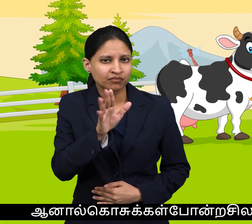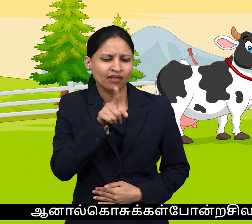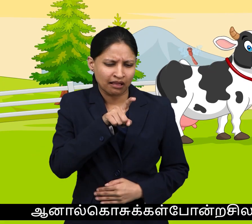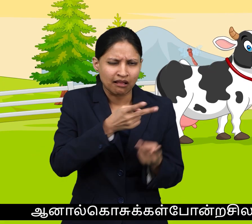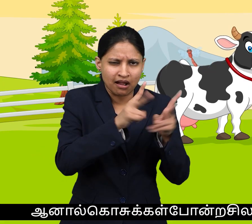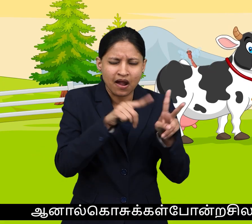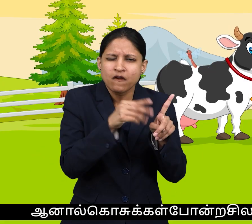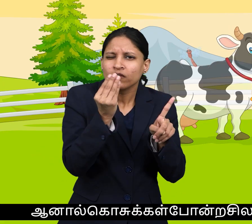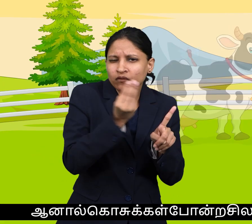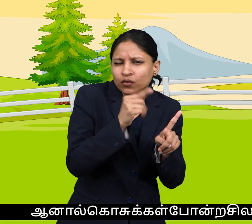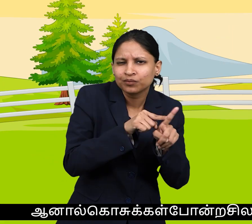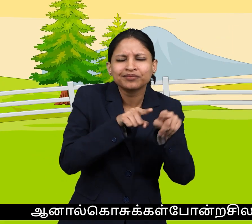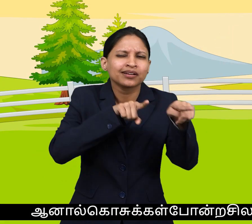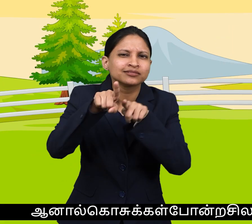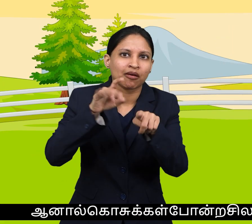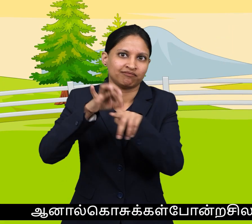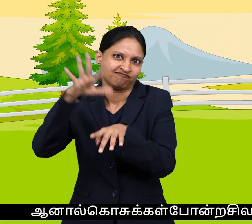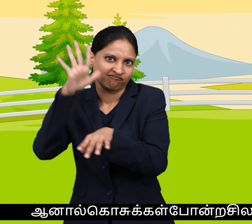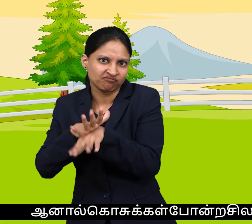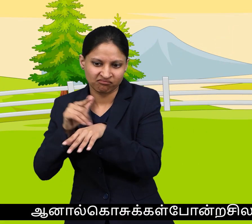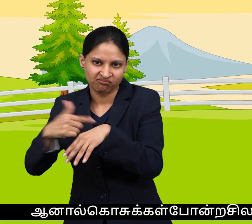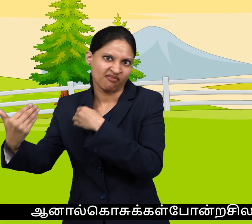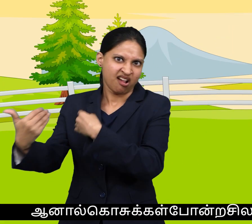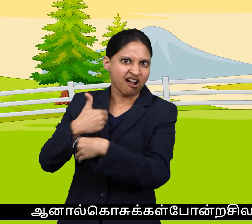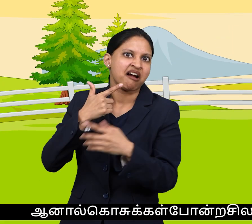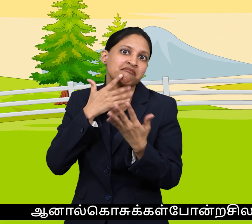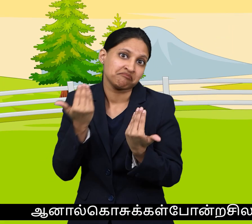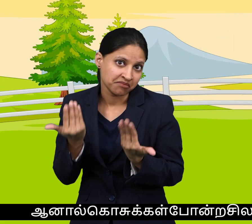ஆனால் கொசுக்கள் போன்ற சில பூச்சிகள் நமக்கு தீங்கு விளைவிக்கும்.